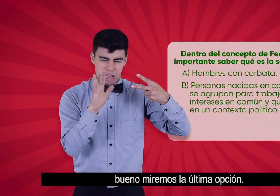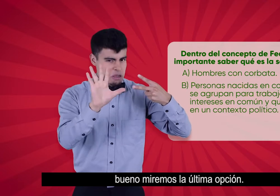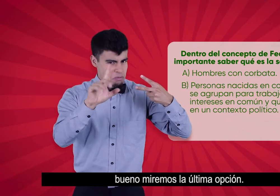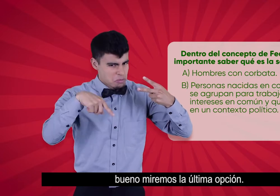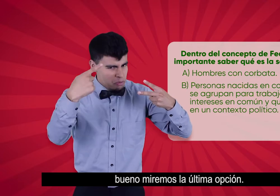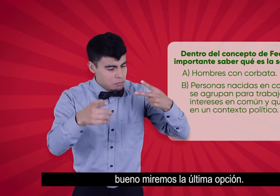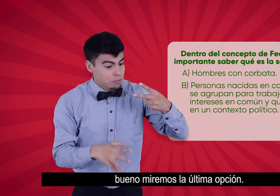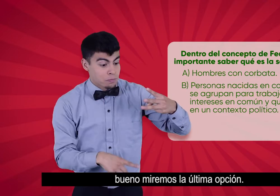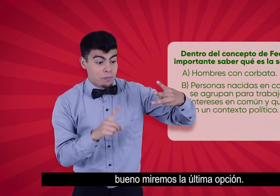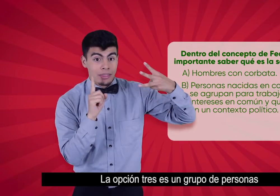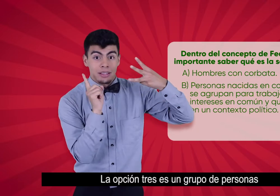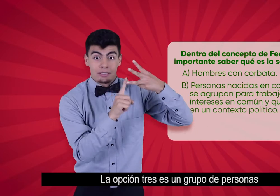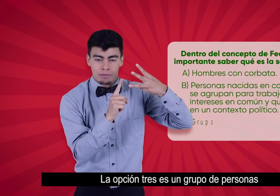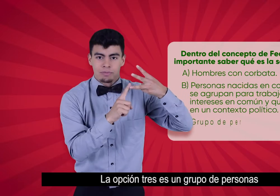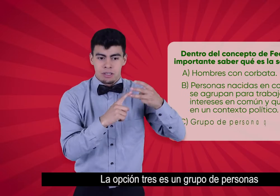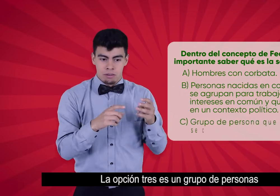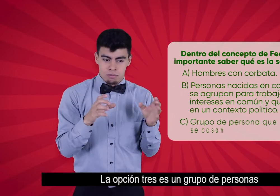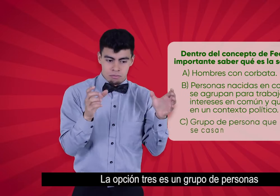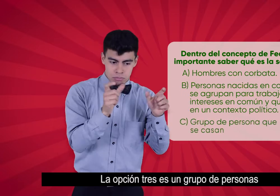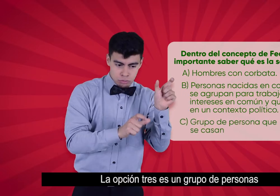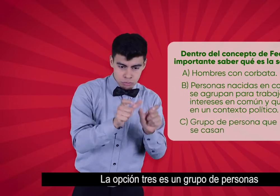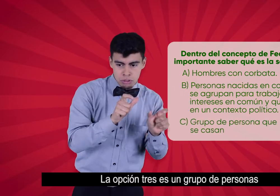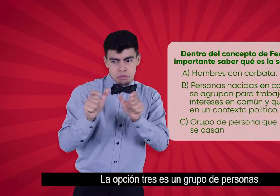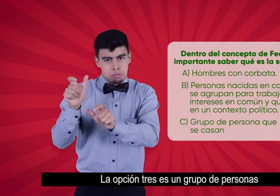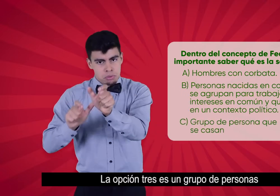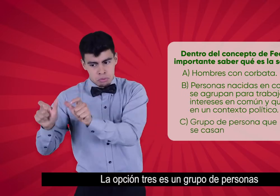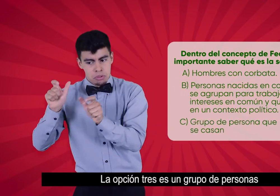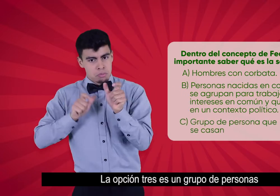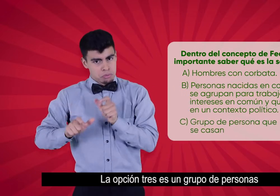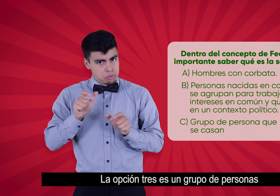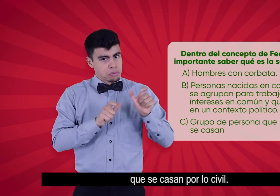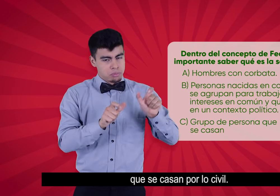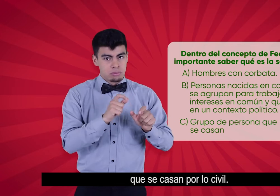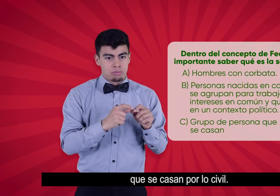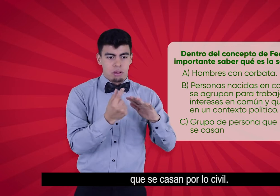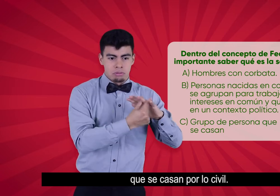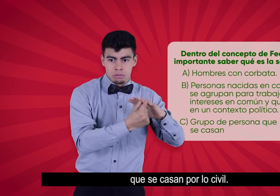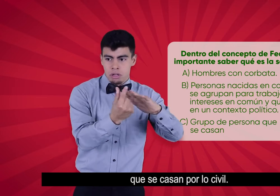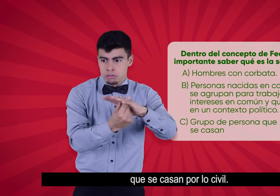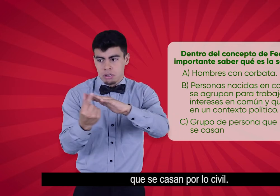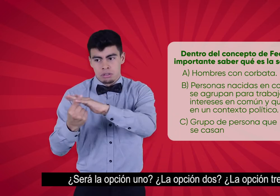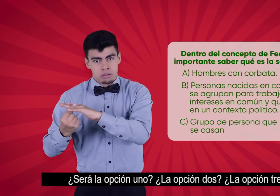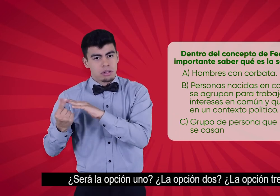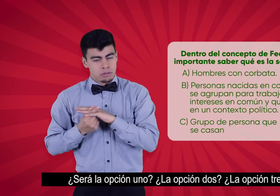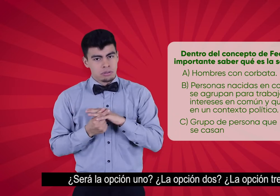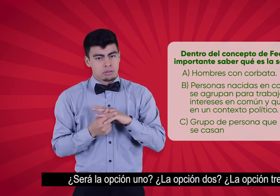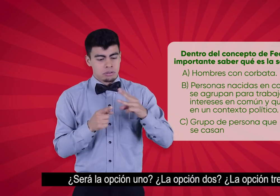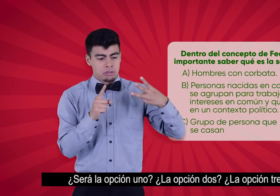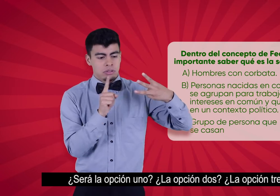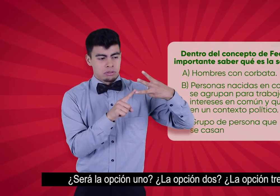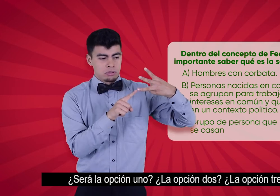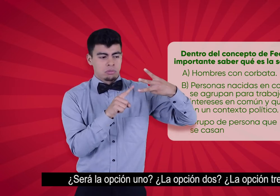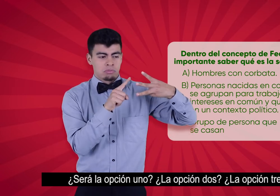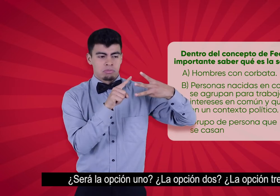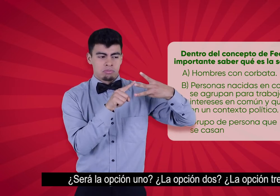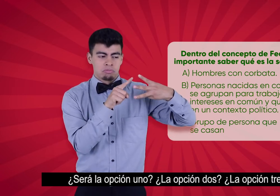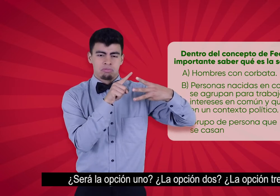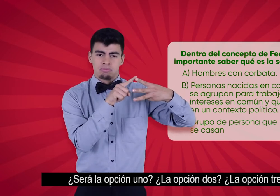miremos la última opción. La opción 3 es UN GRUPO DE PERSONAS QUE SE CASAN POR LO CIVIL. ¿Será la opción 1, la opción 2, la opción